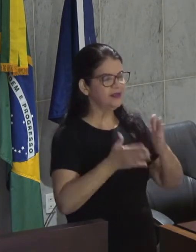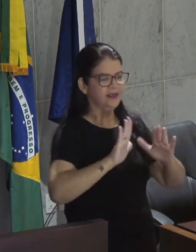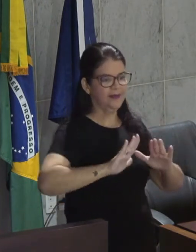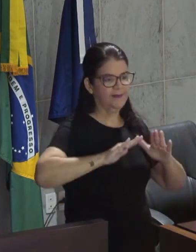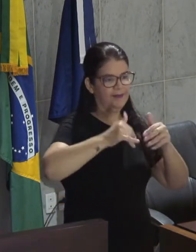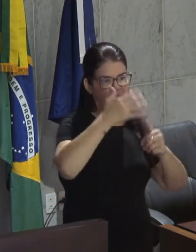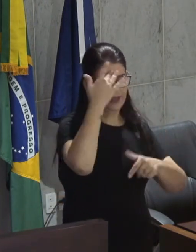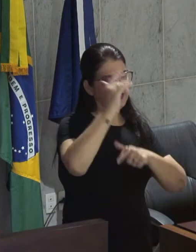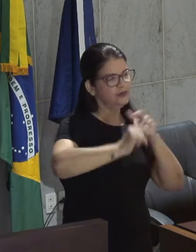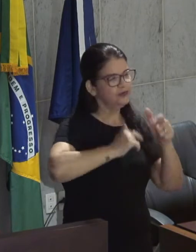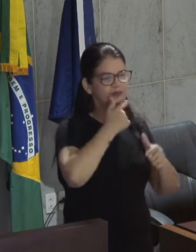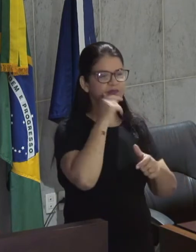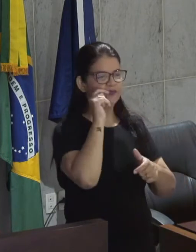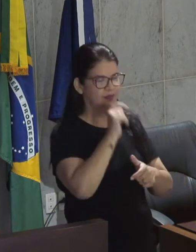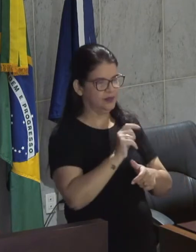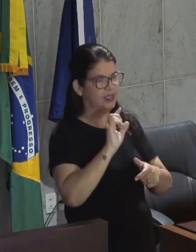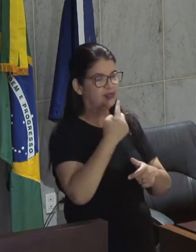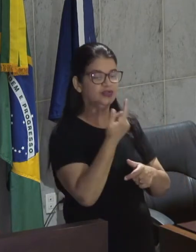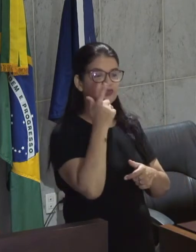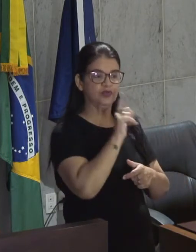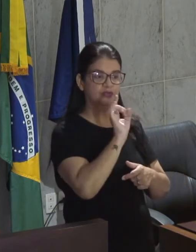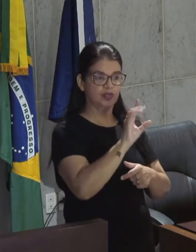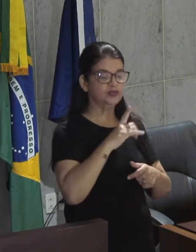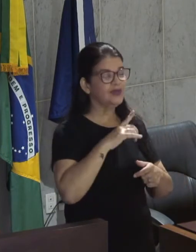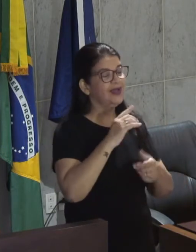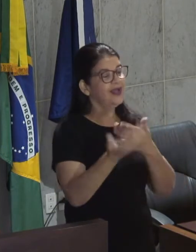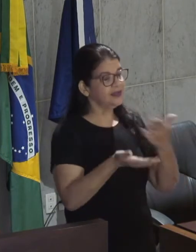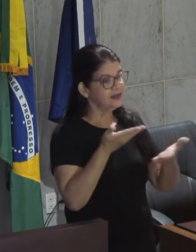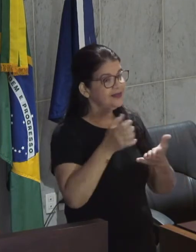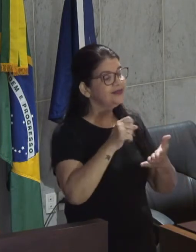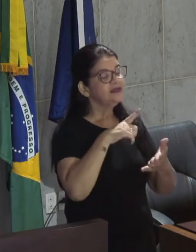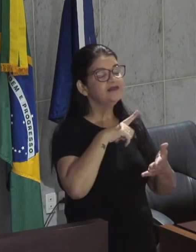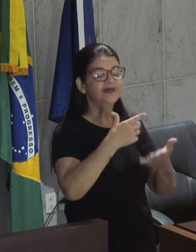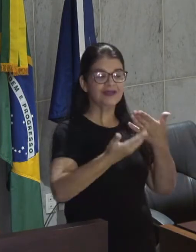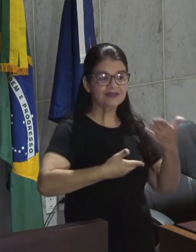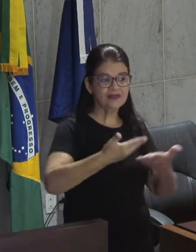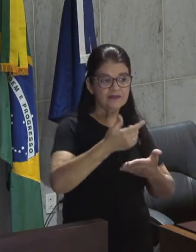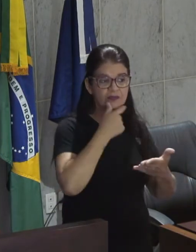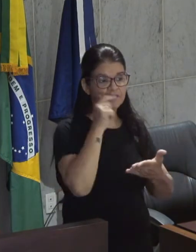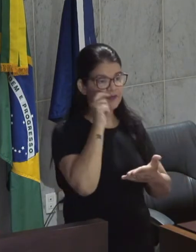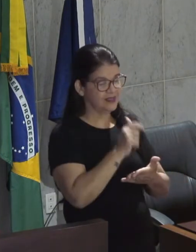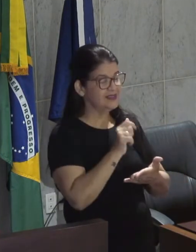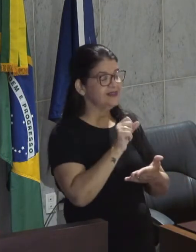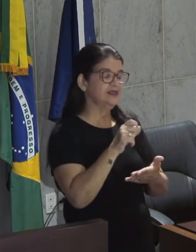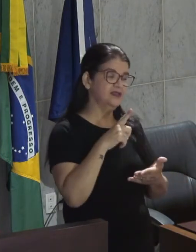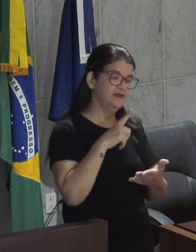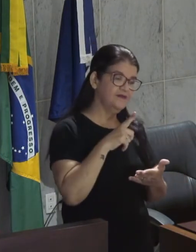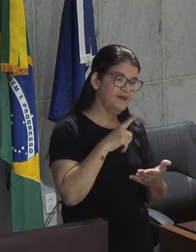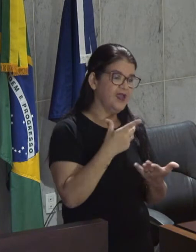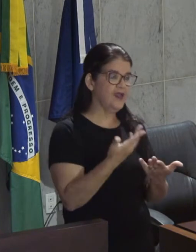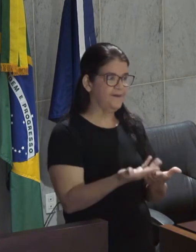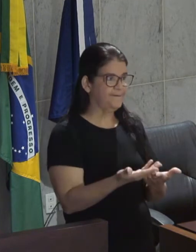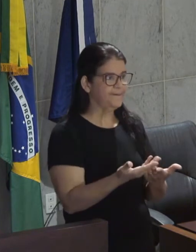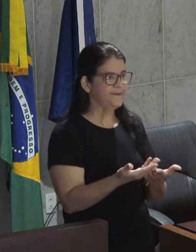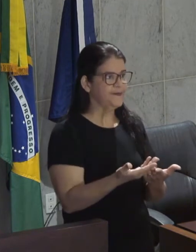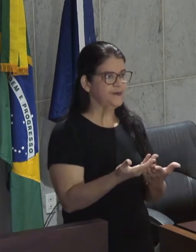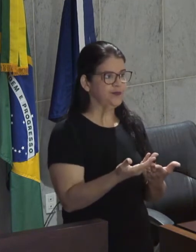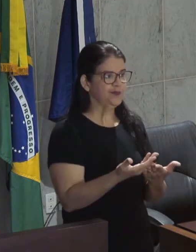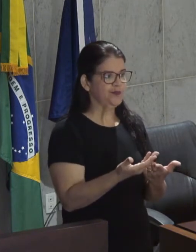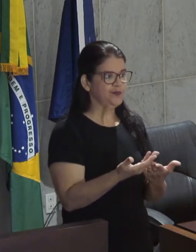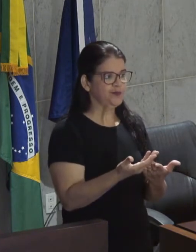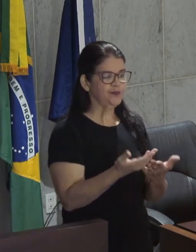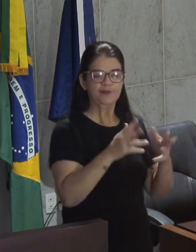os trabalhadores e trabalhadoras. E a gente só consegue atender se tiver servidor e servidora, se tiver